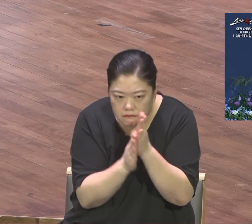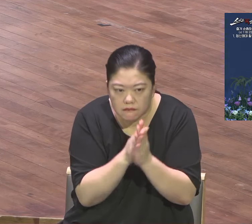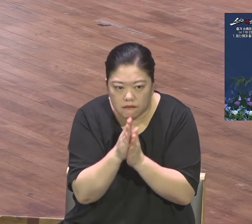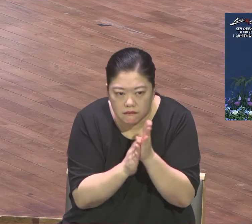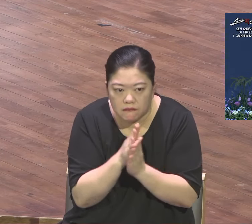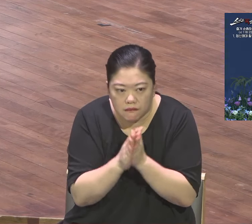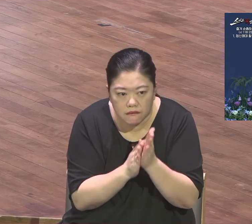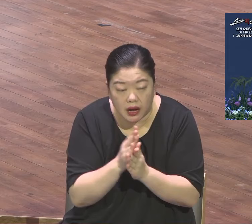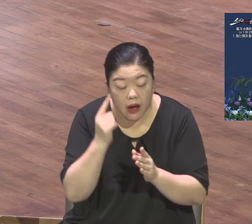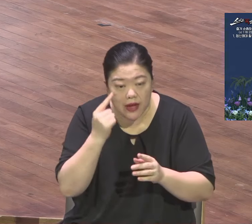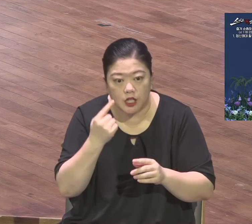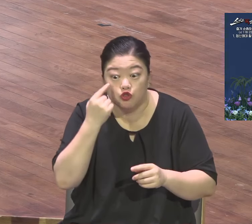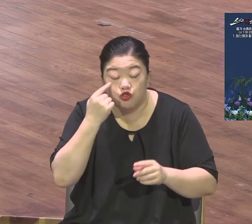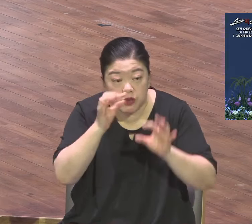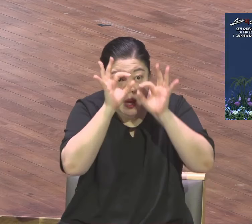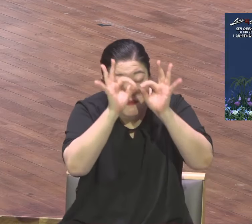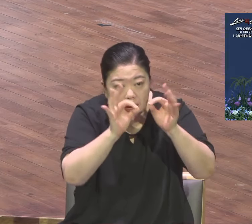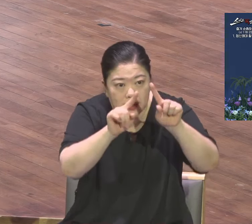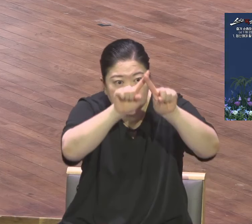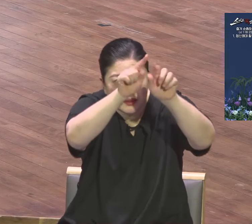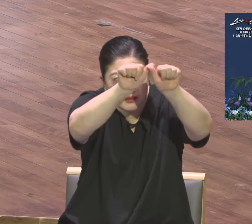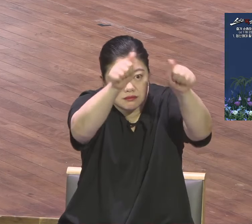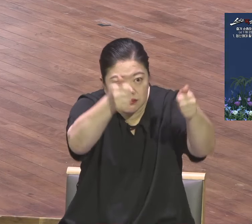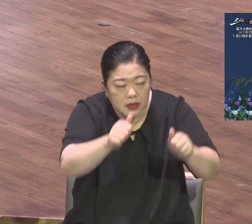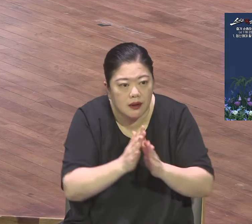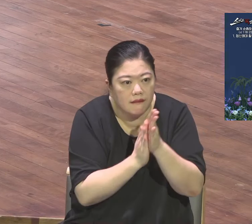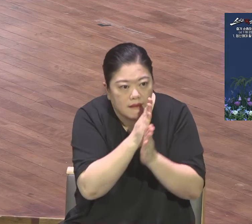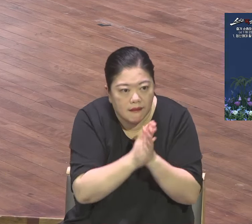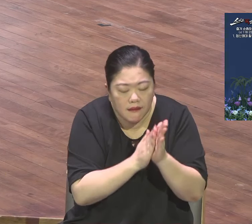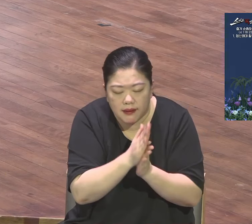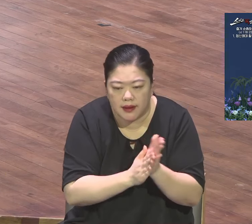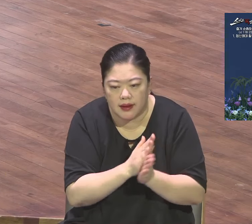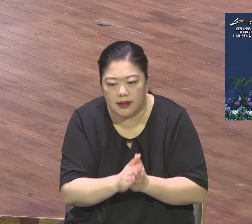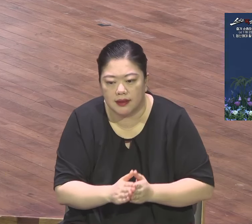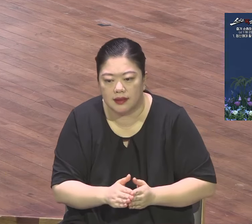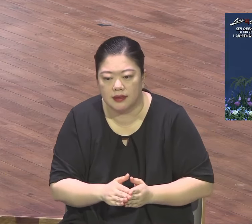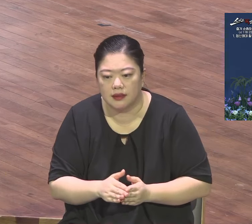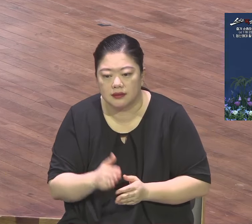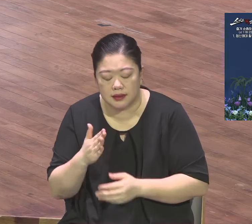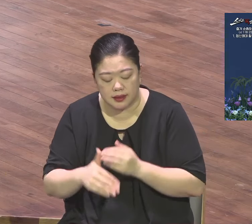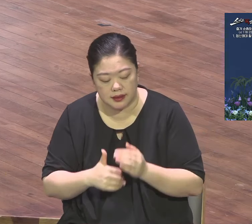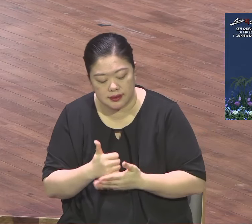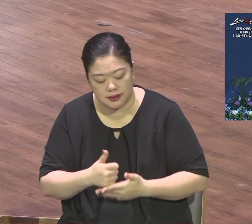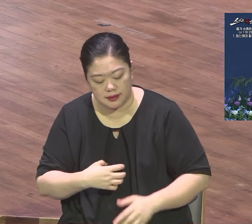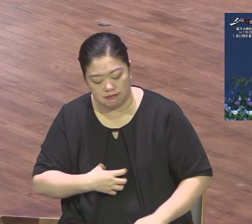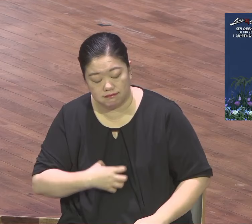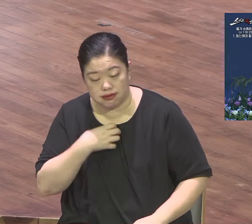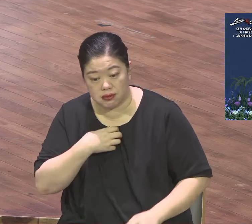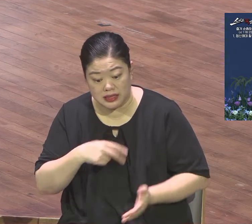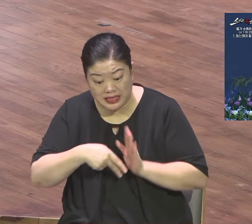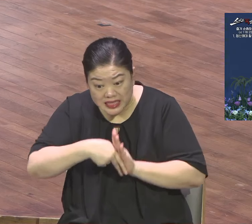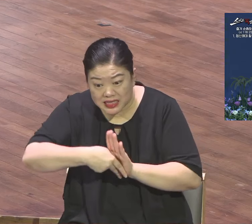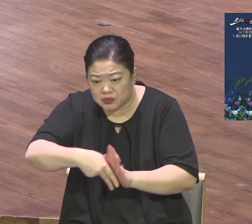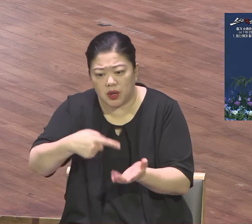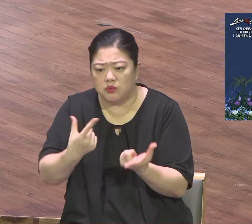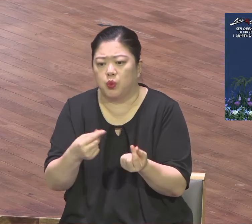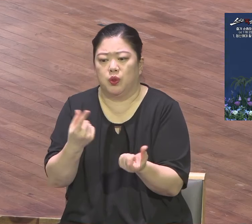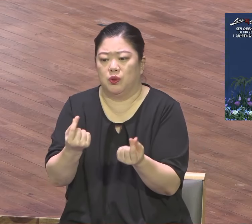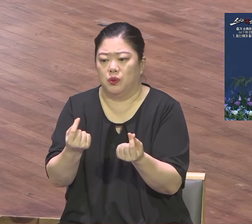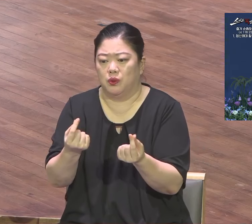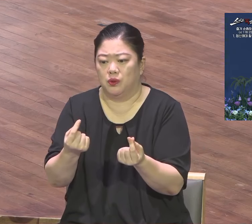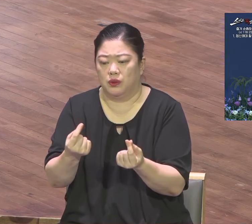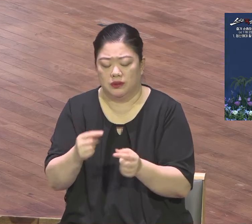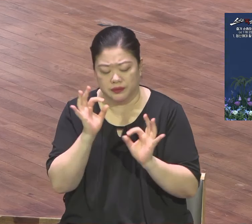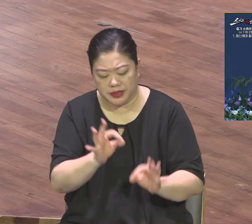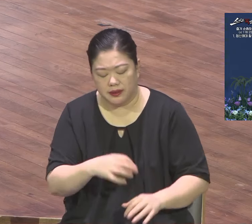그동안에 엄청나게 징계를 했는데도 불구하고 깨닫지를 못하고 계속해서 반복적으로 범죄하고 있는